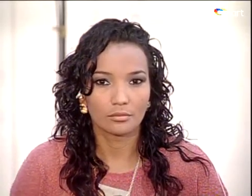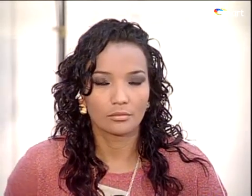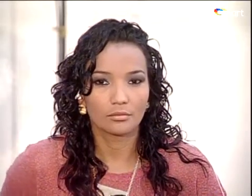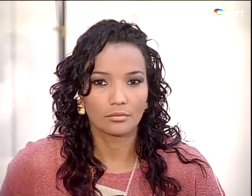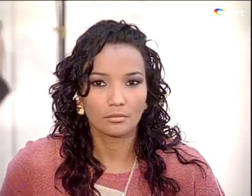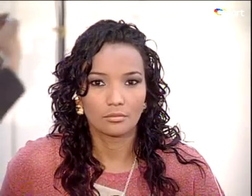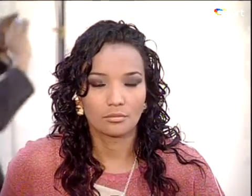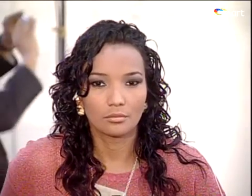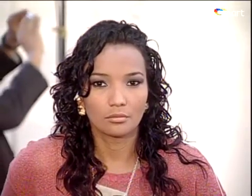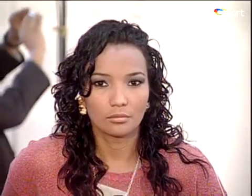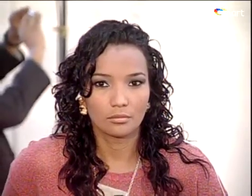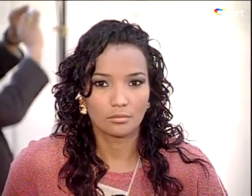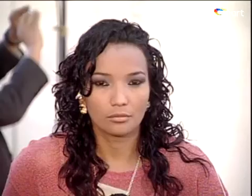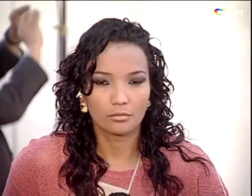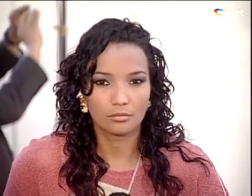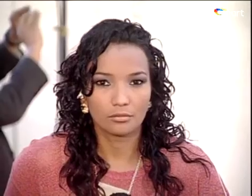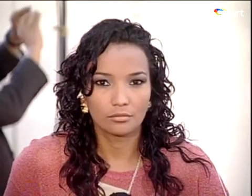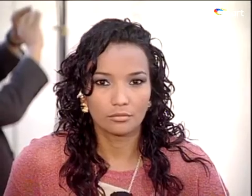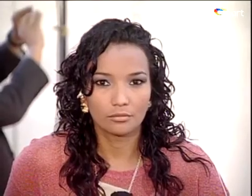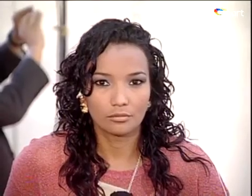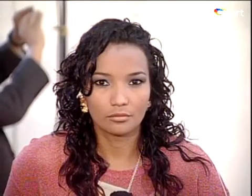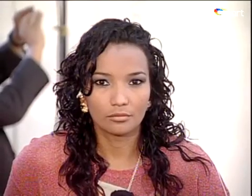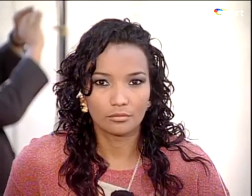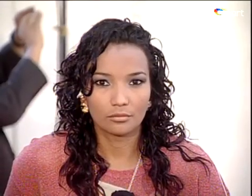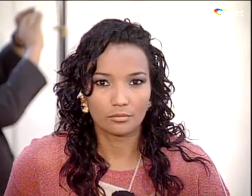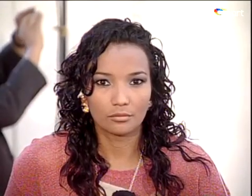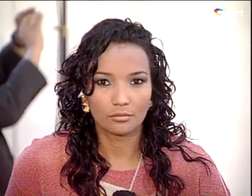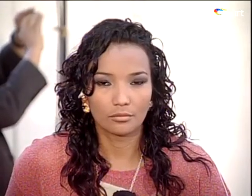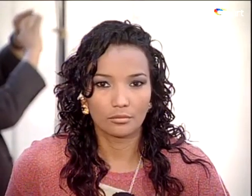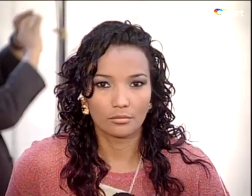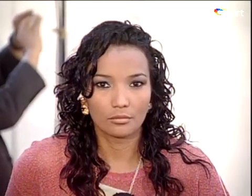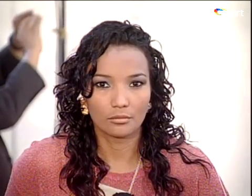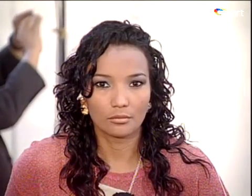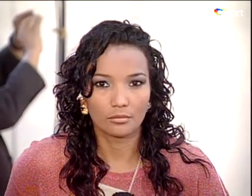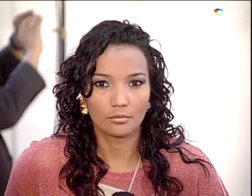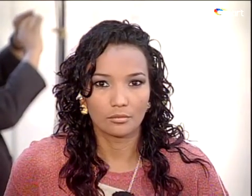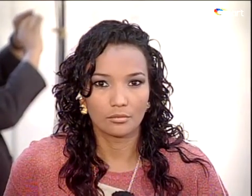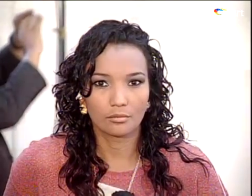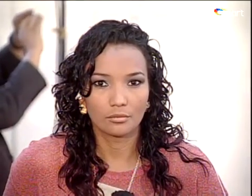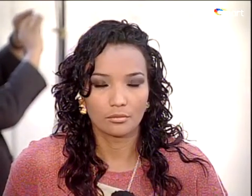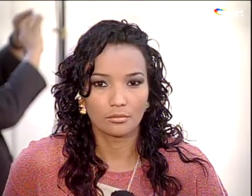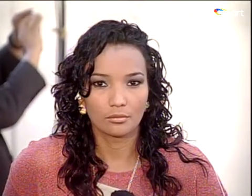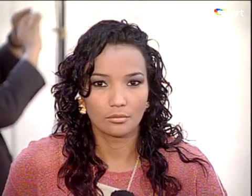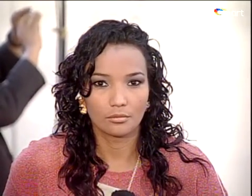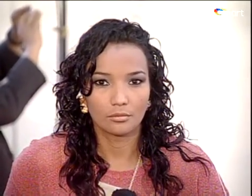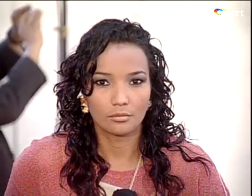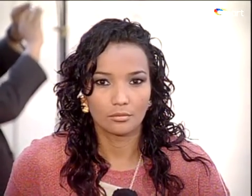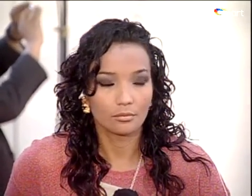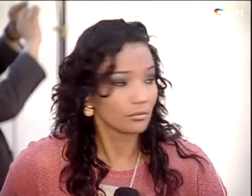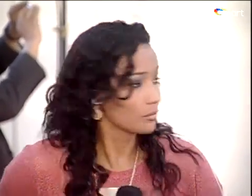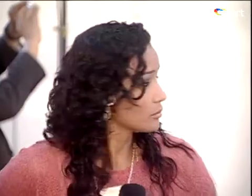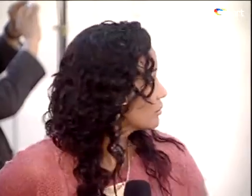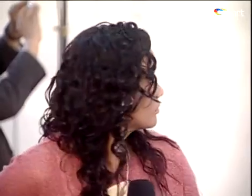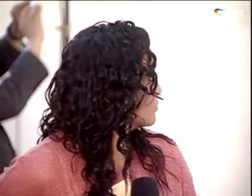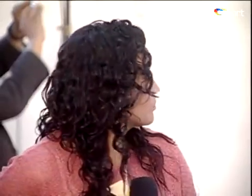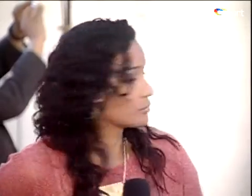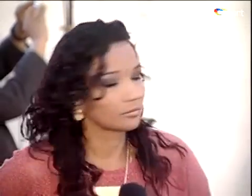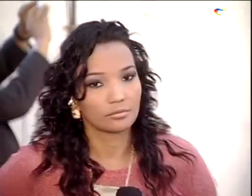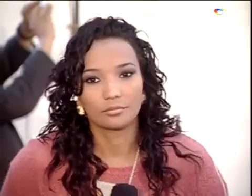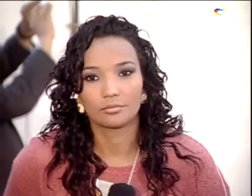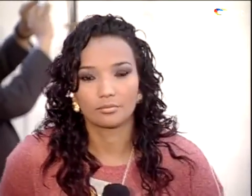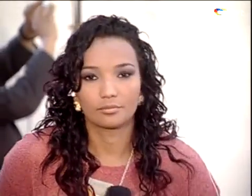de otorgar como un derecho humano la oportunidad a las personas de